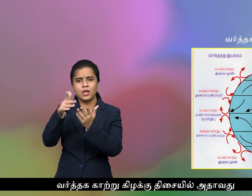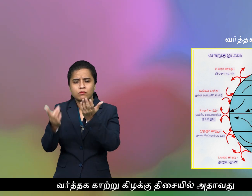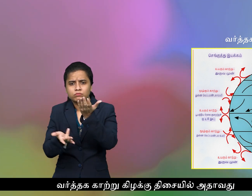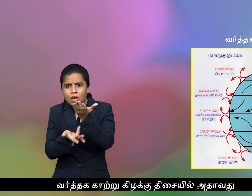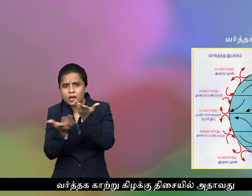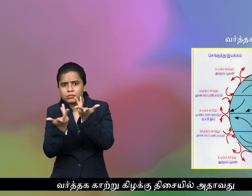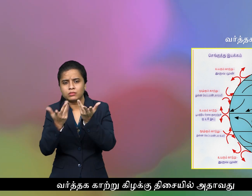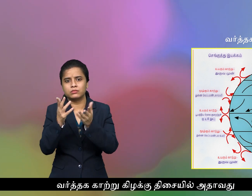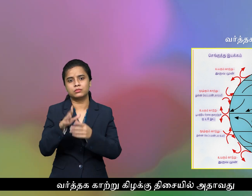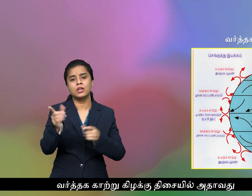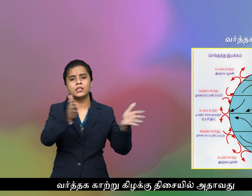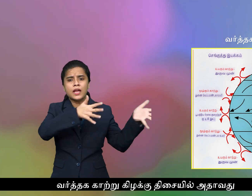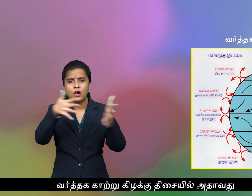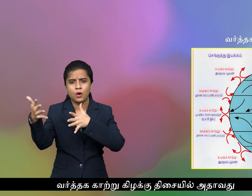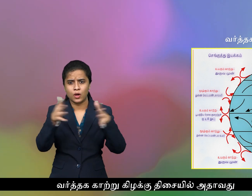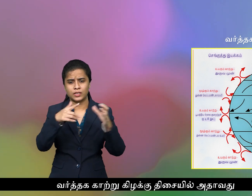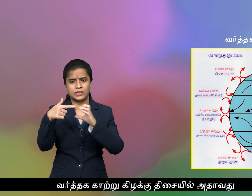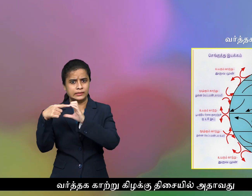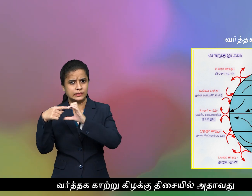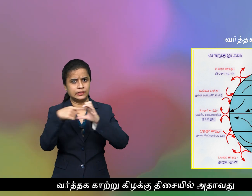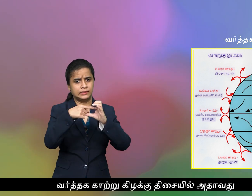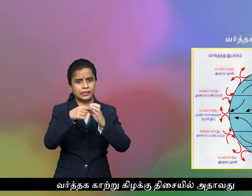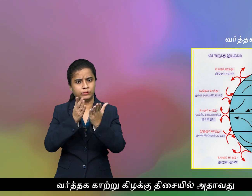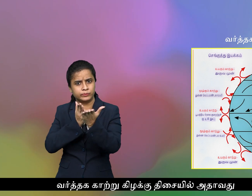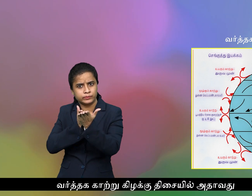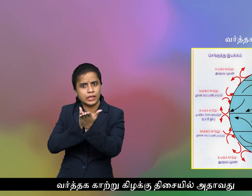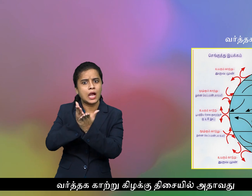வர்த்தக காற்று திசைக்கு, அதாவது